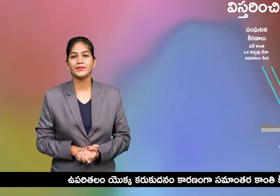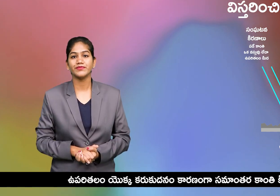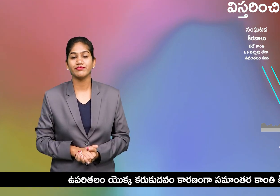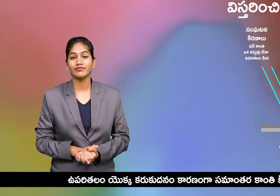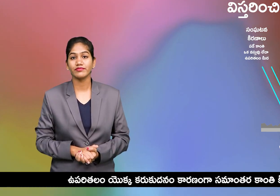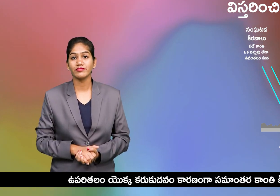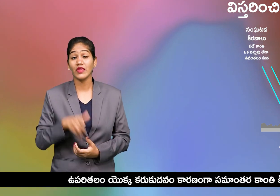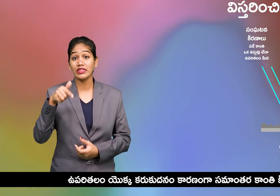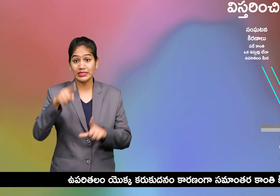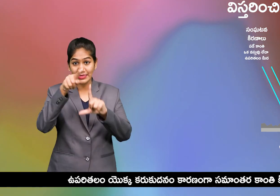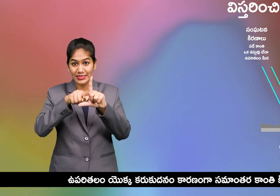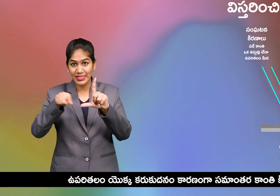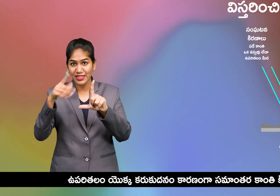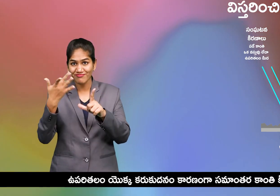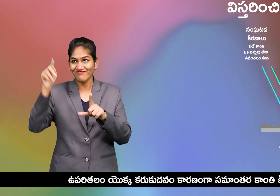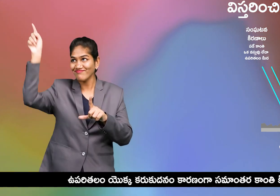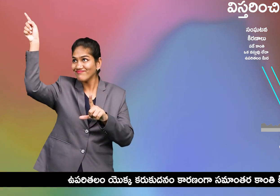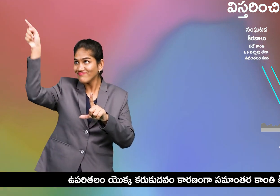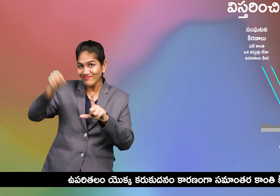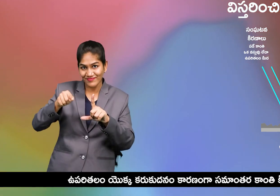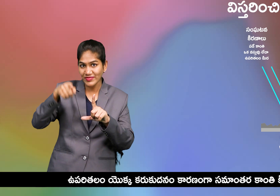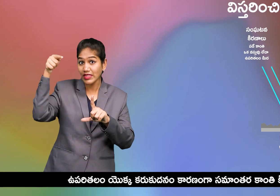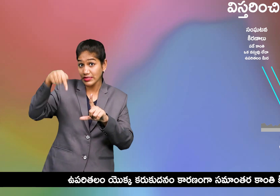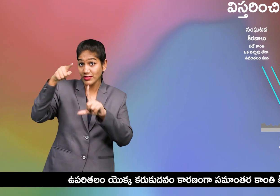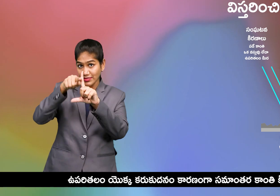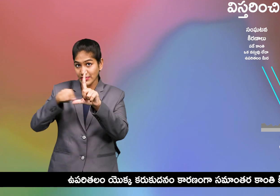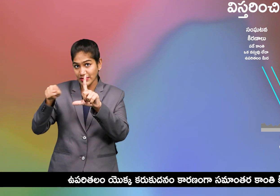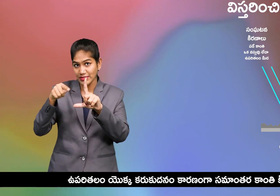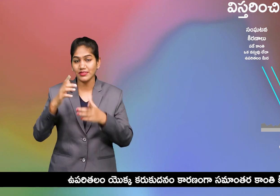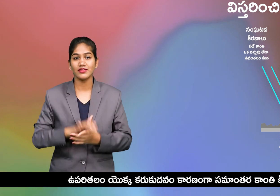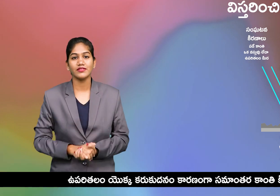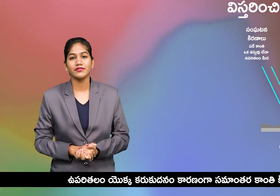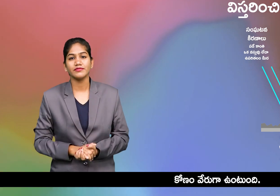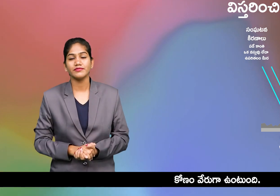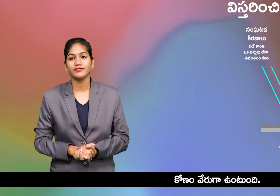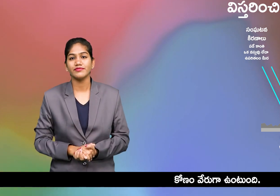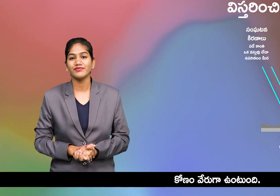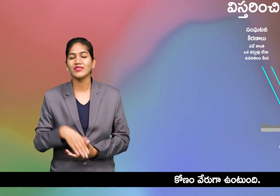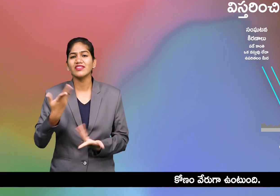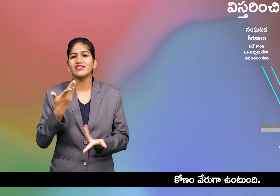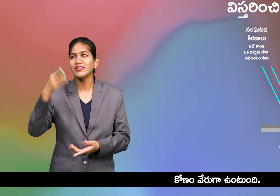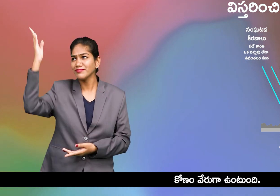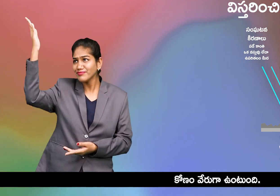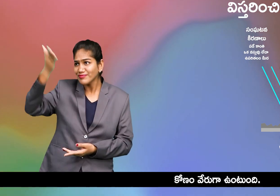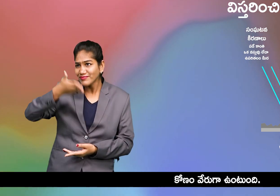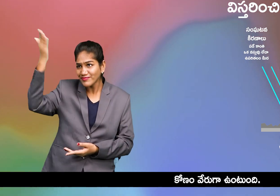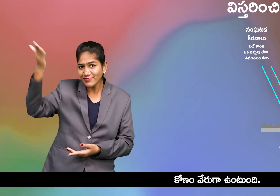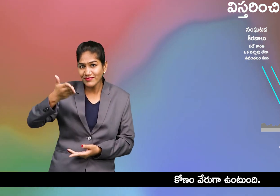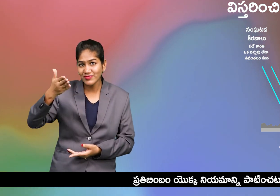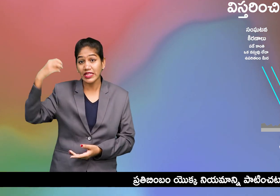ఉపరితలం యొక్క కరుకుదనం కారణంగా సమాంతర కాంతి కిరణాల సంభవం యొక్క కోణం వేరుగా ఉంటుంది. ప్రతిబింబం